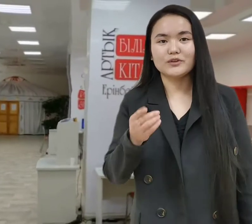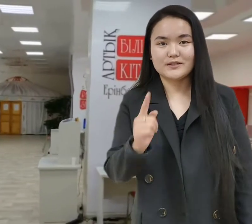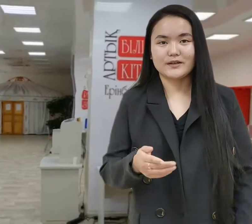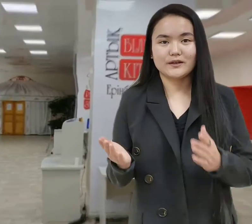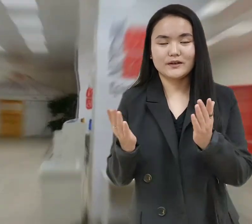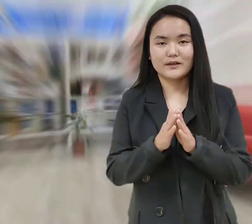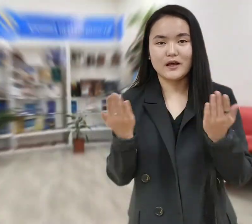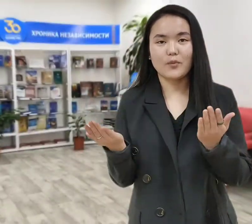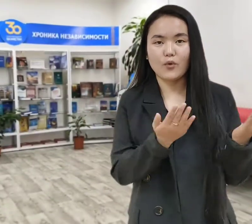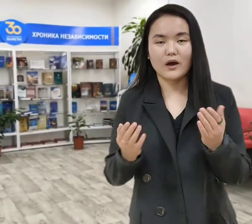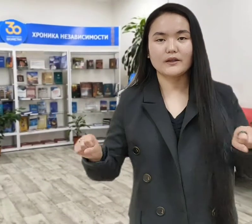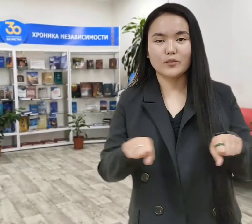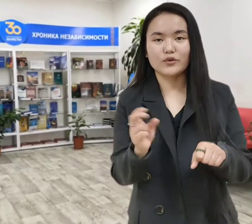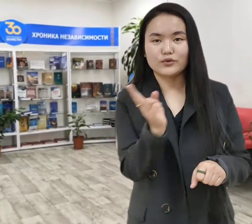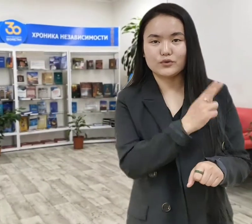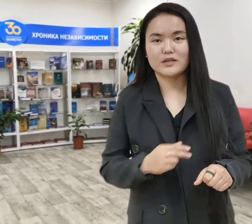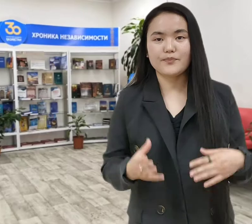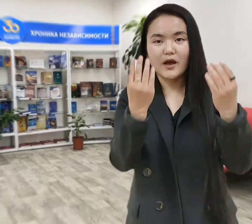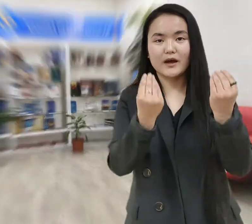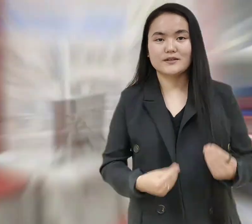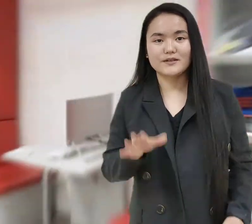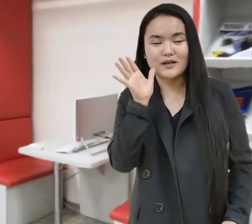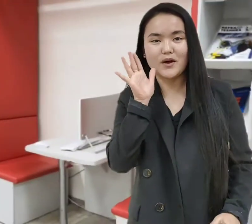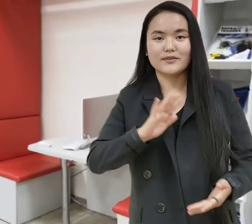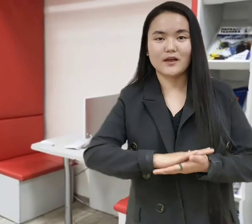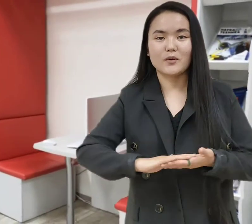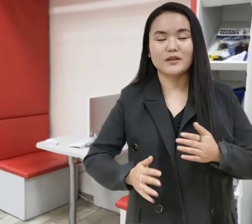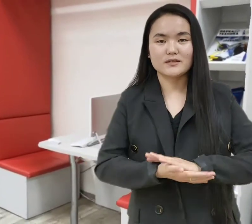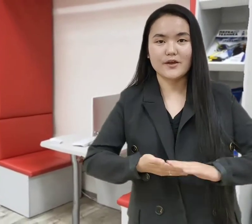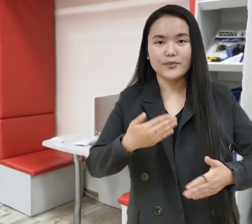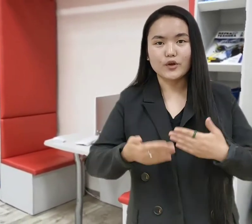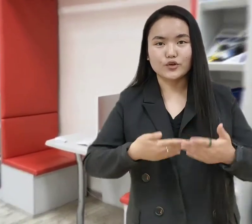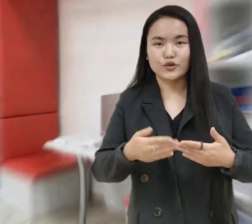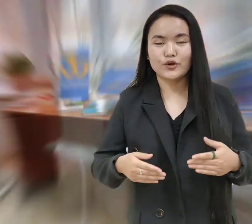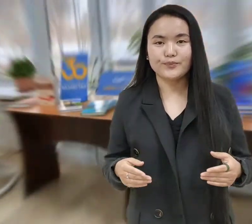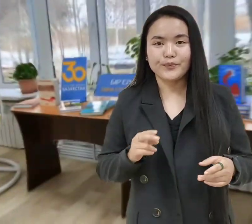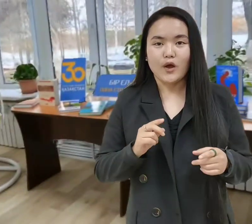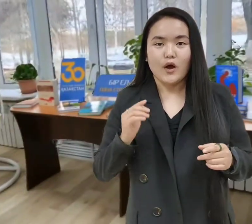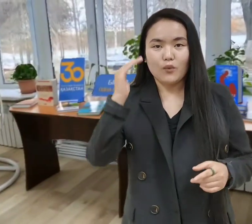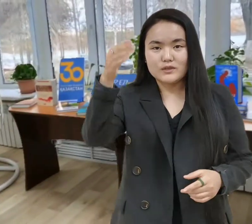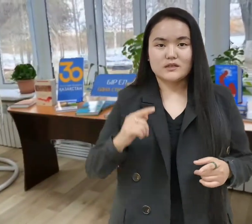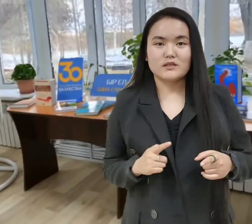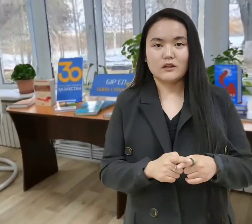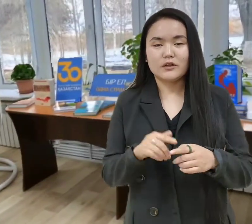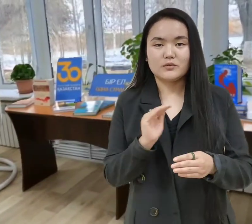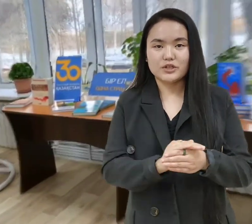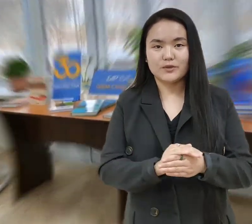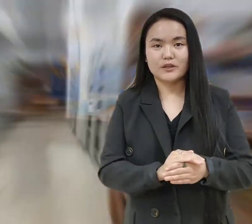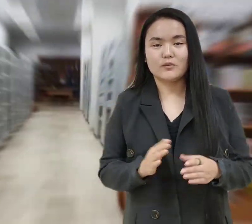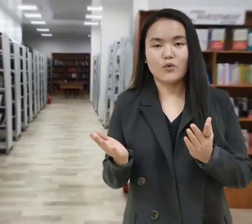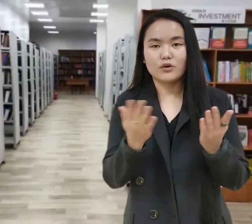Алғашында мұнда тек кітап оқуға ғана мүмкіндік туылса, қазіргі заман талабына сай түрлі озық технологиялармен